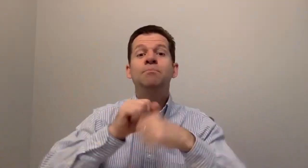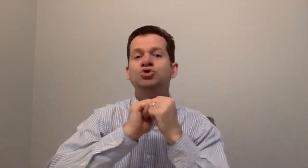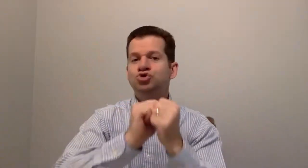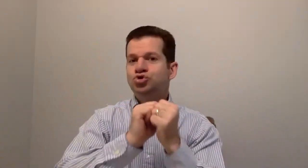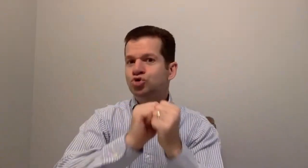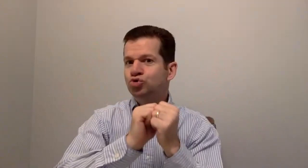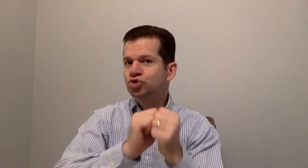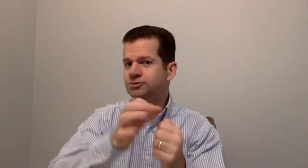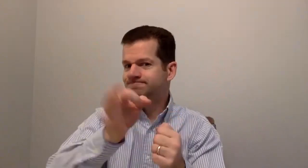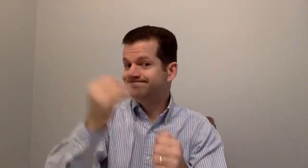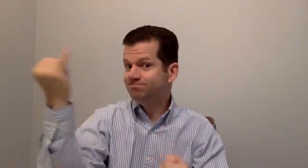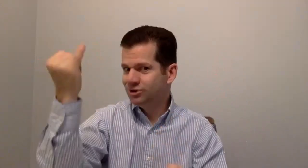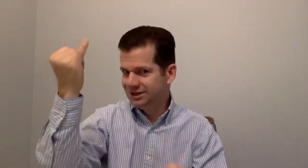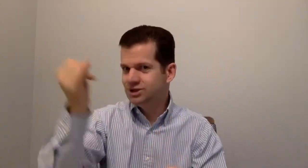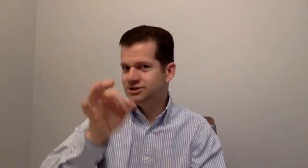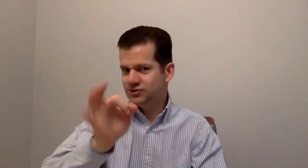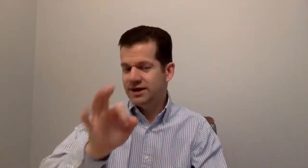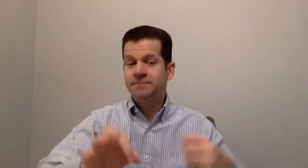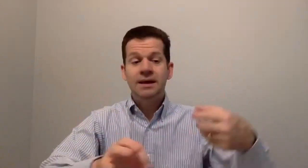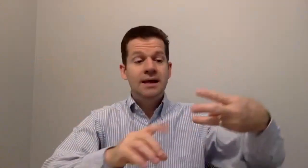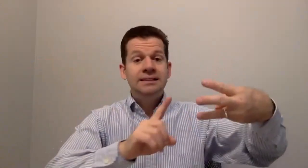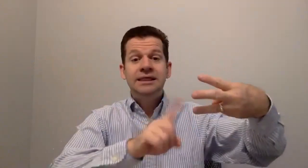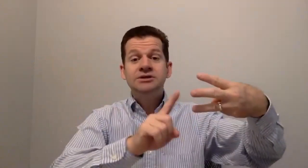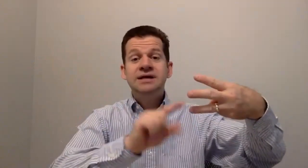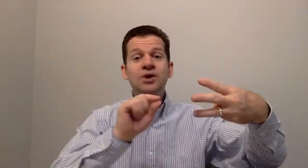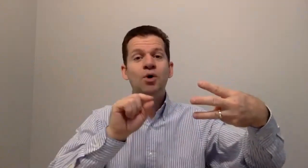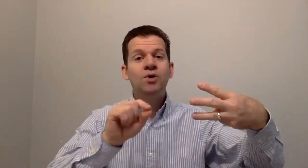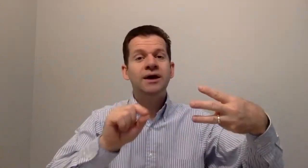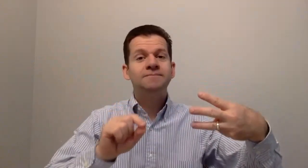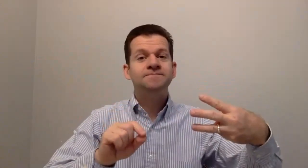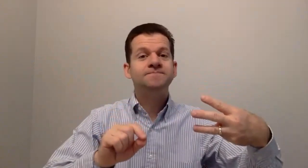Tempo juntos. Importante, isso aí. Terceiro é o quê?